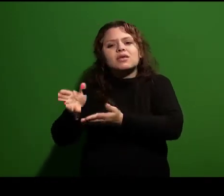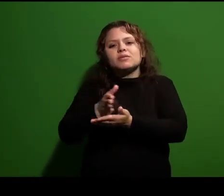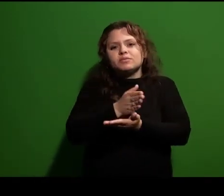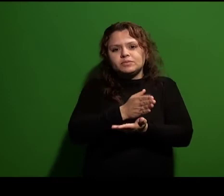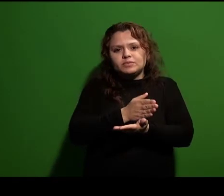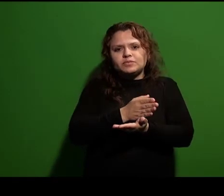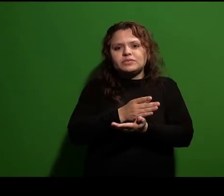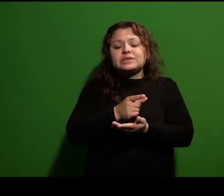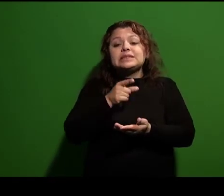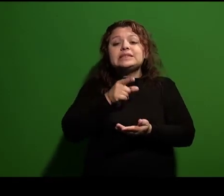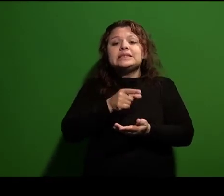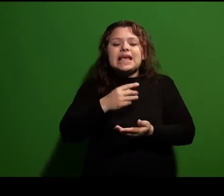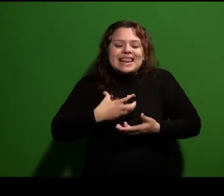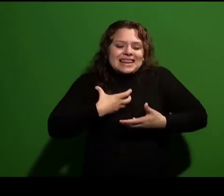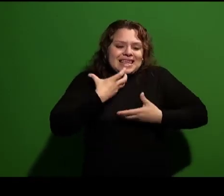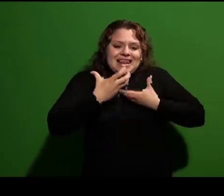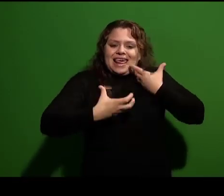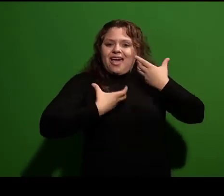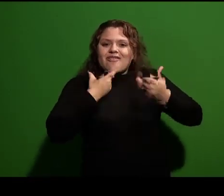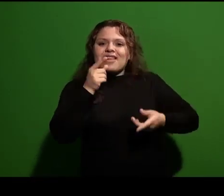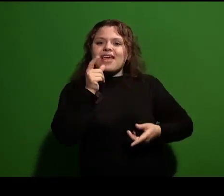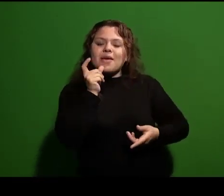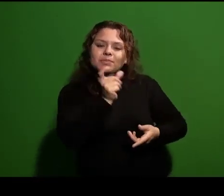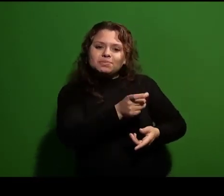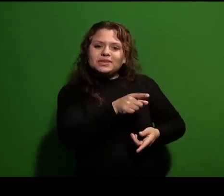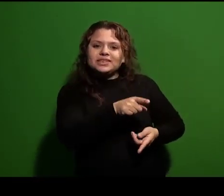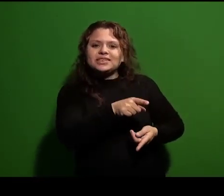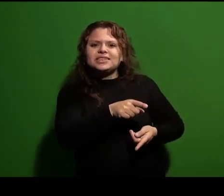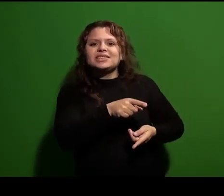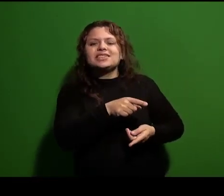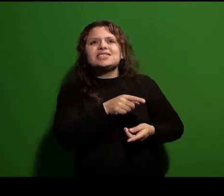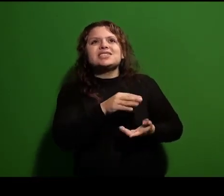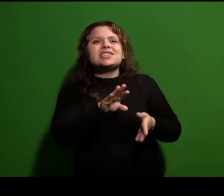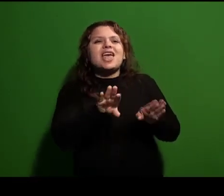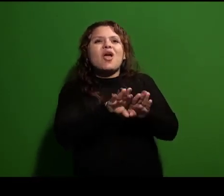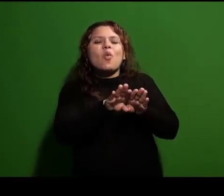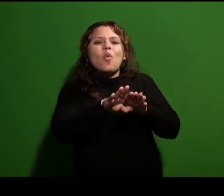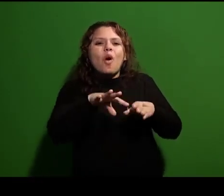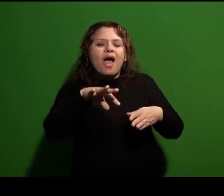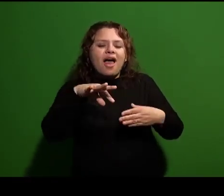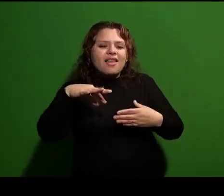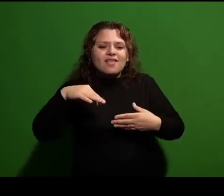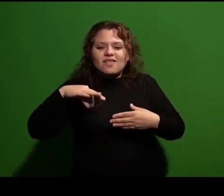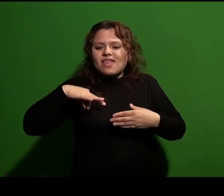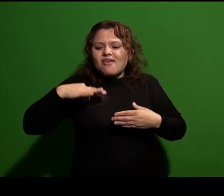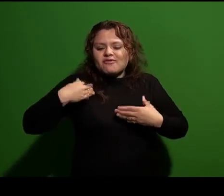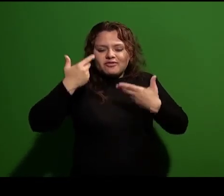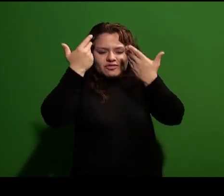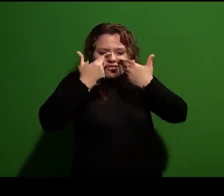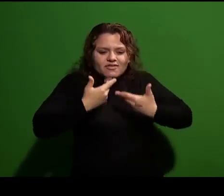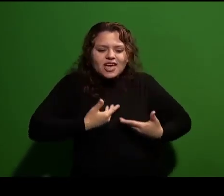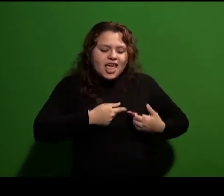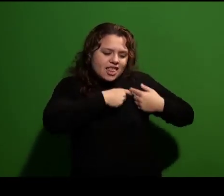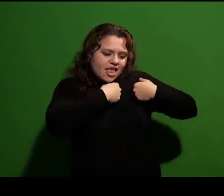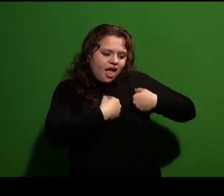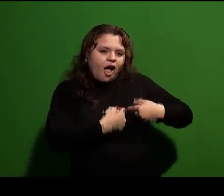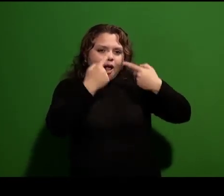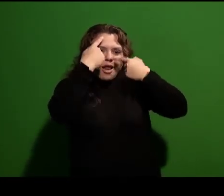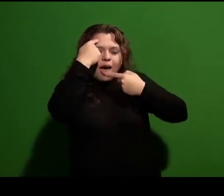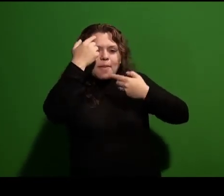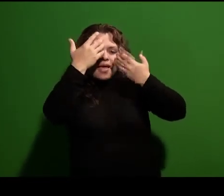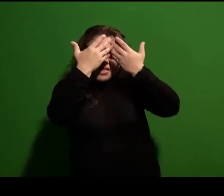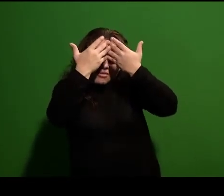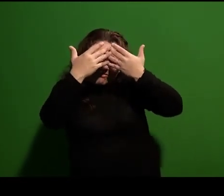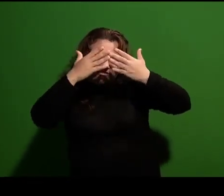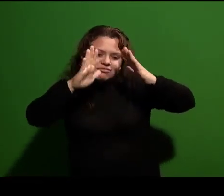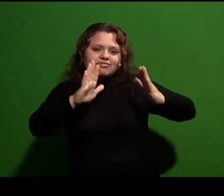diferentes. El reavivamiento significa una renovación de la vida espiritual, un despertar de los poderes de la